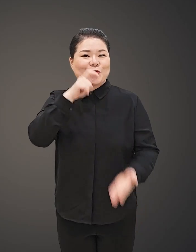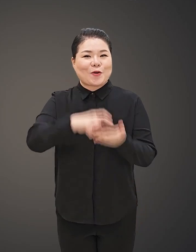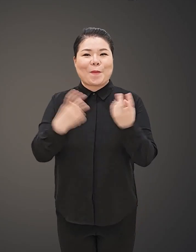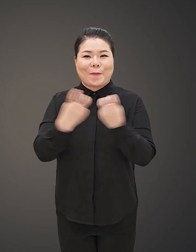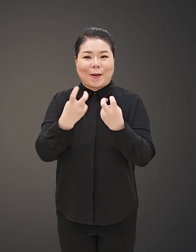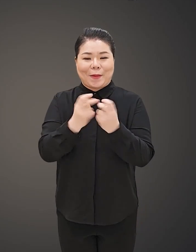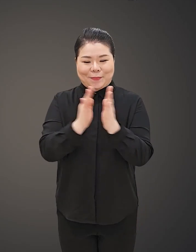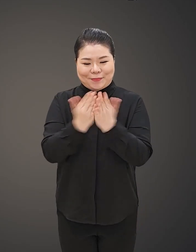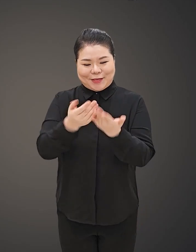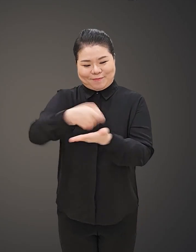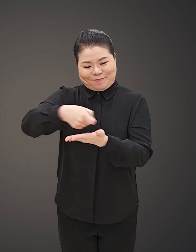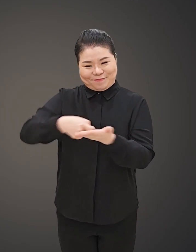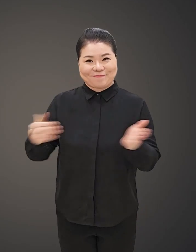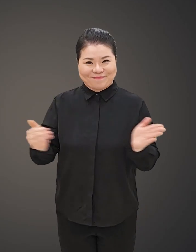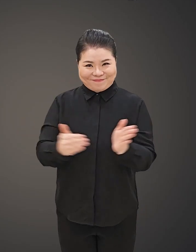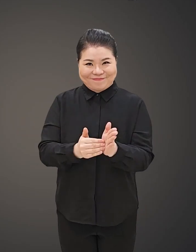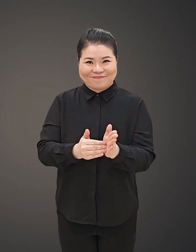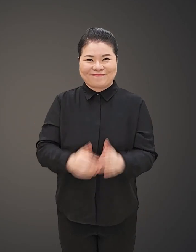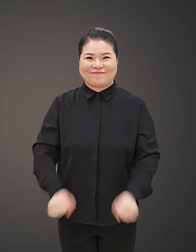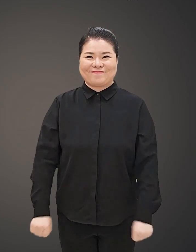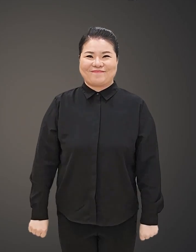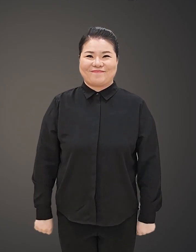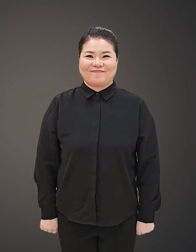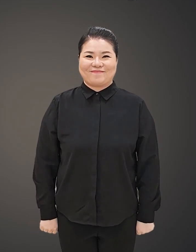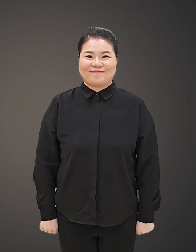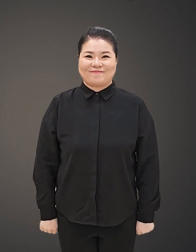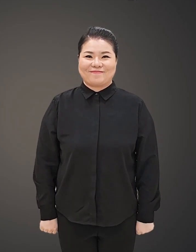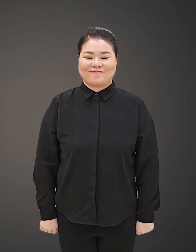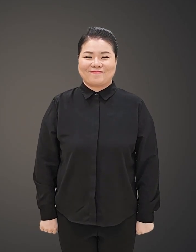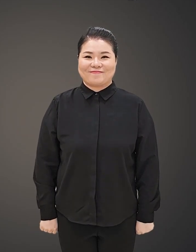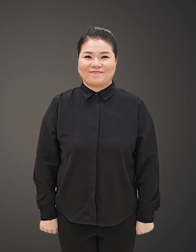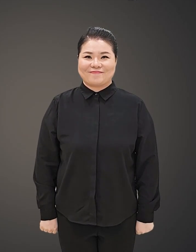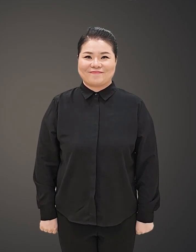실천할 수 있는 환경 행동을 책으로 담았습니다.